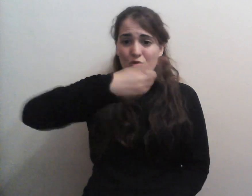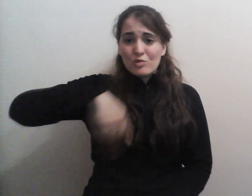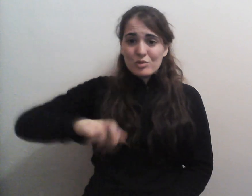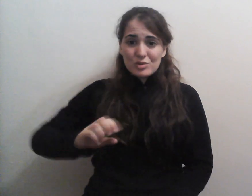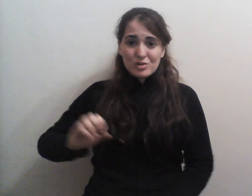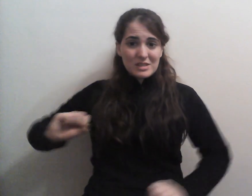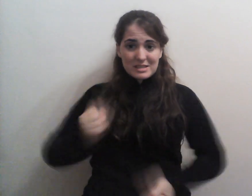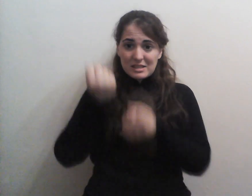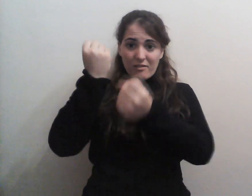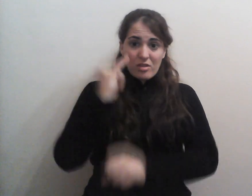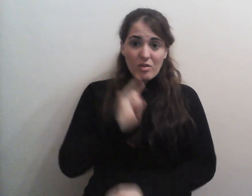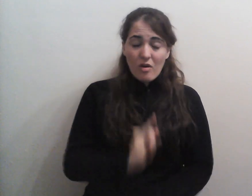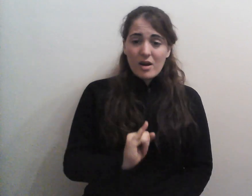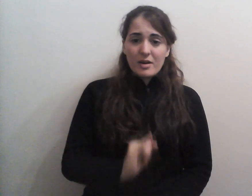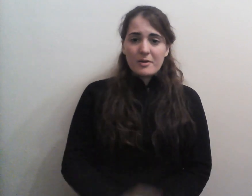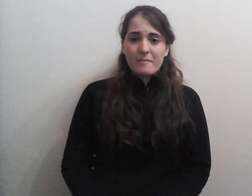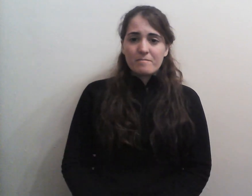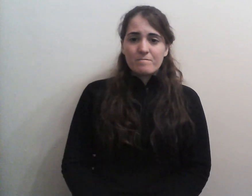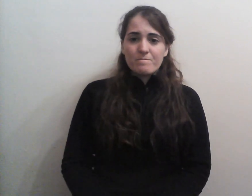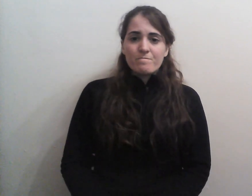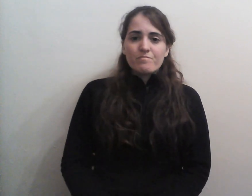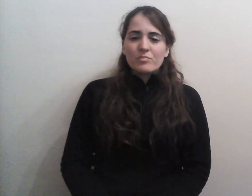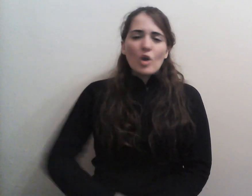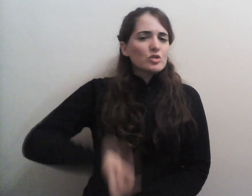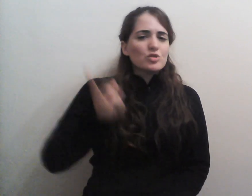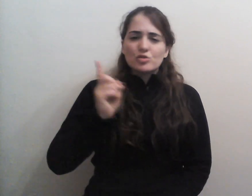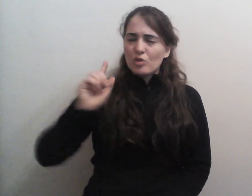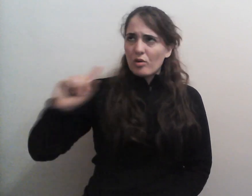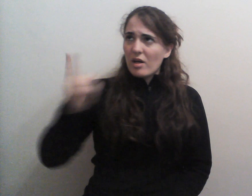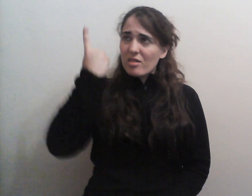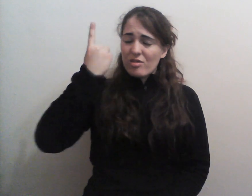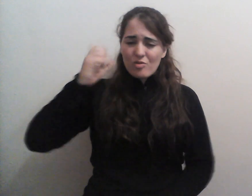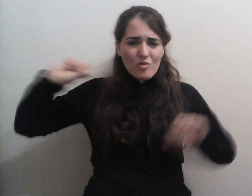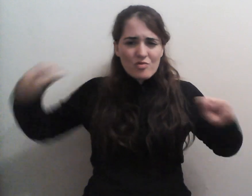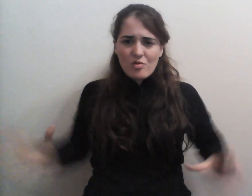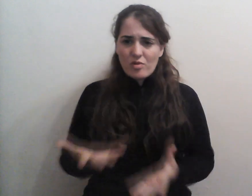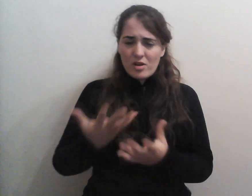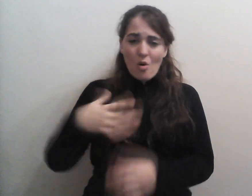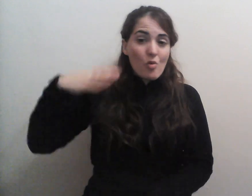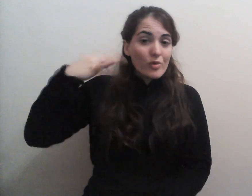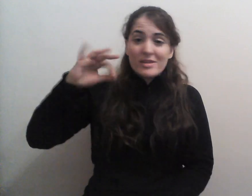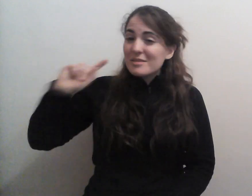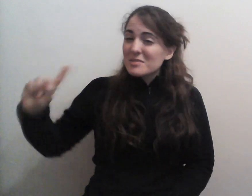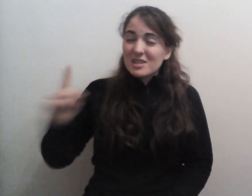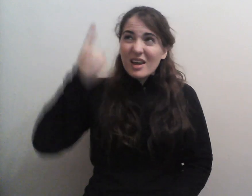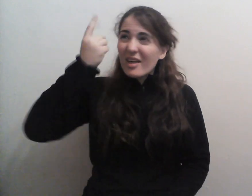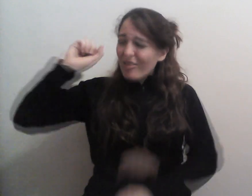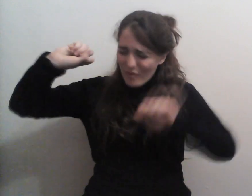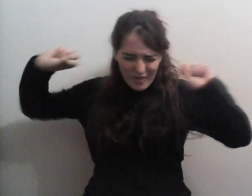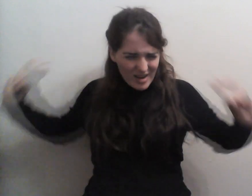Europa: soli Deo gloria. A Dios únicamente, a Dios